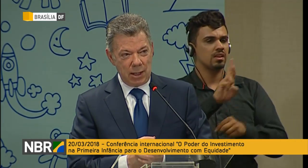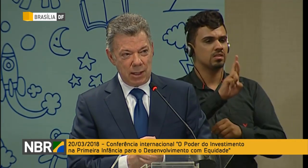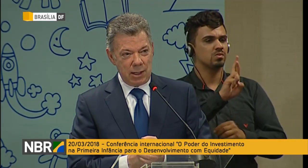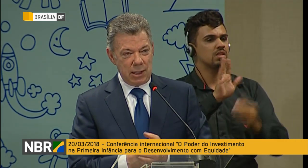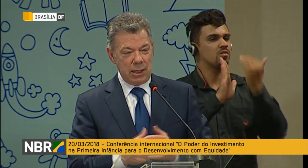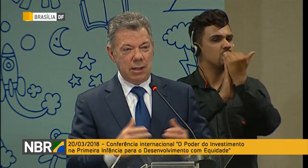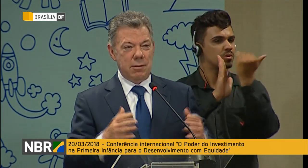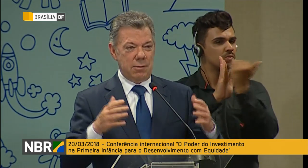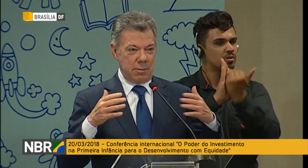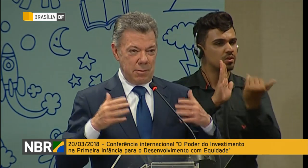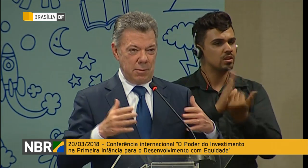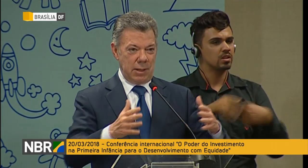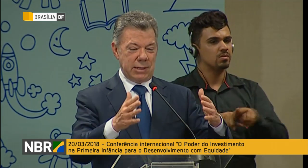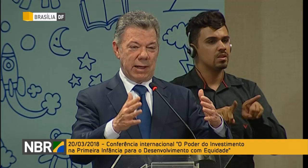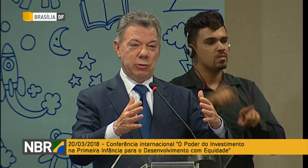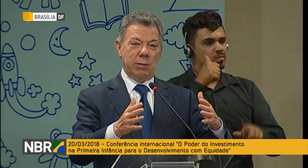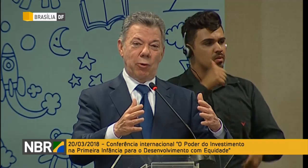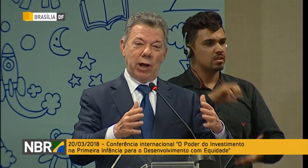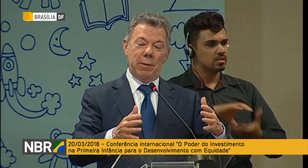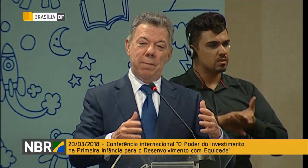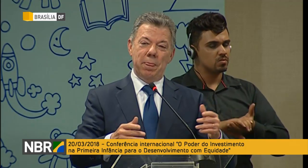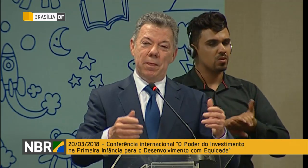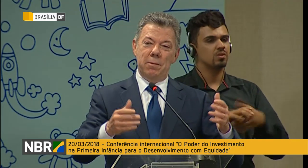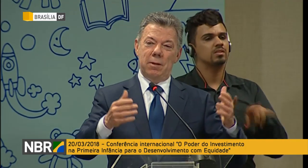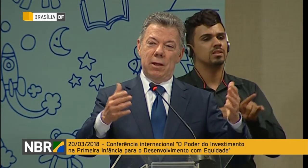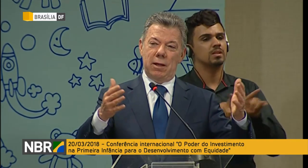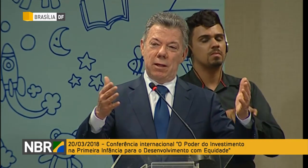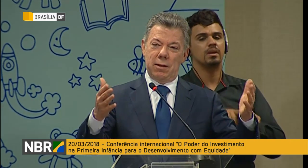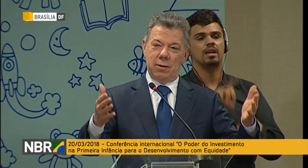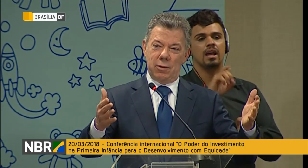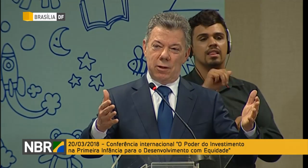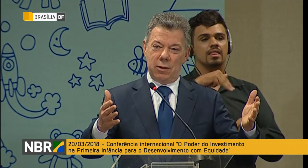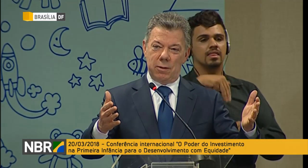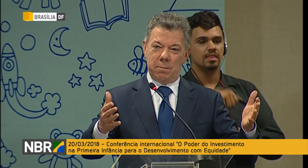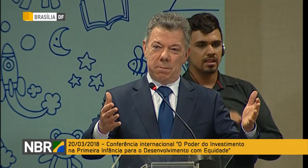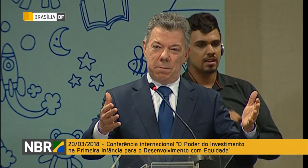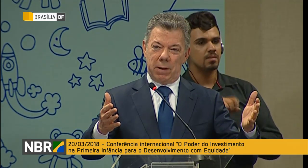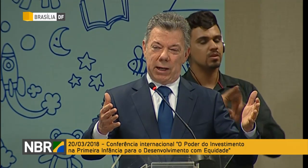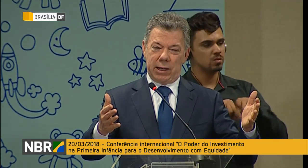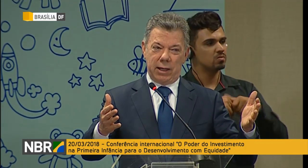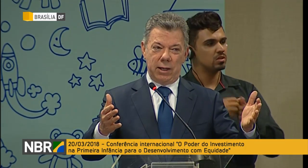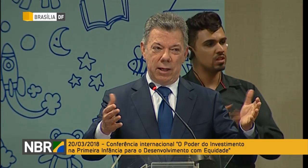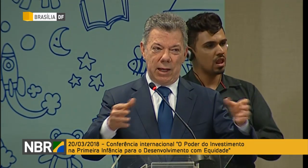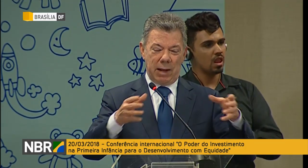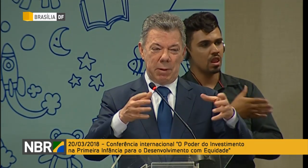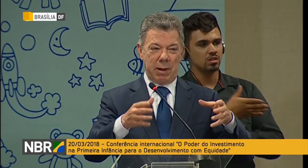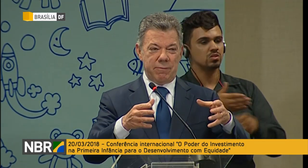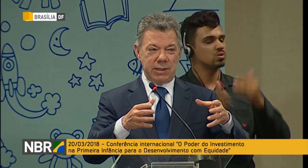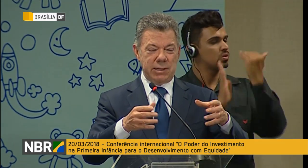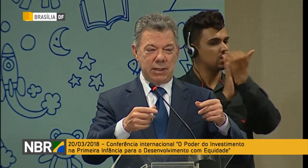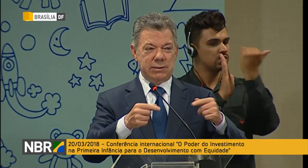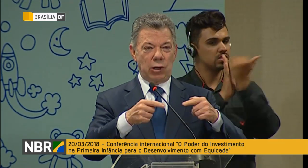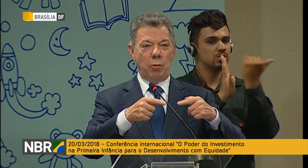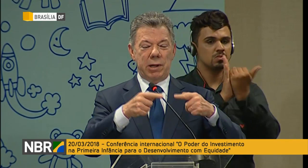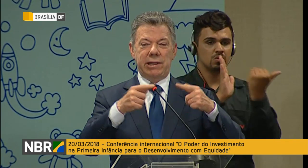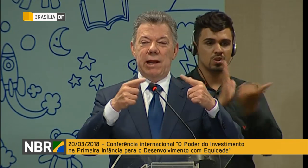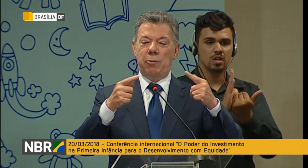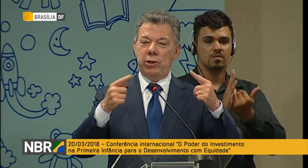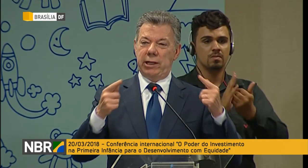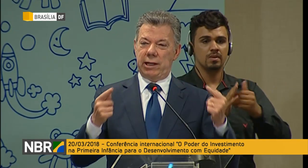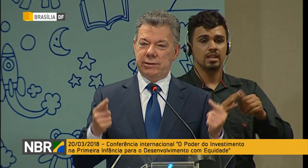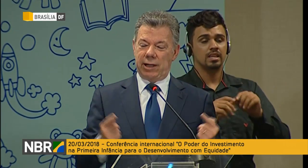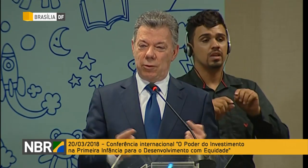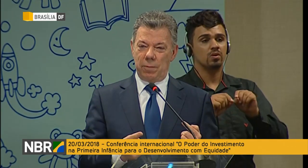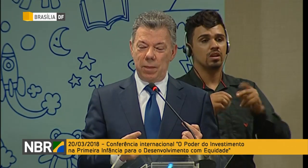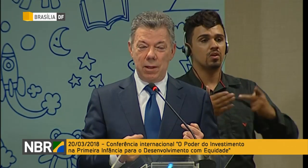também a minha esposa, a primeira dama. E assim lançamos esse programa para que a primeira